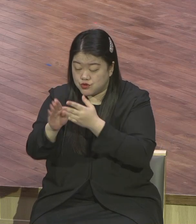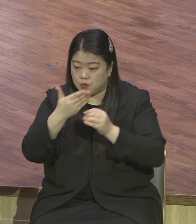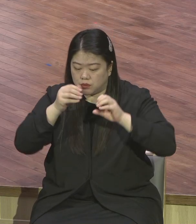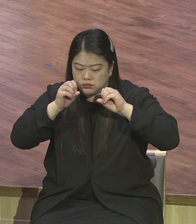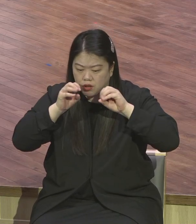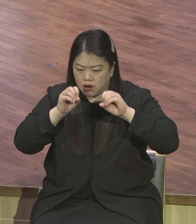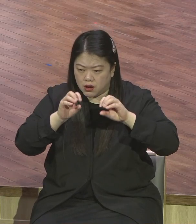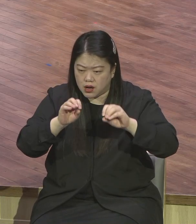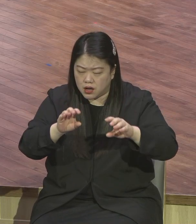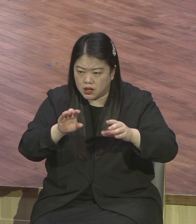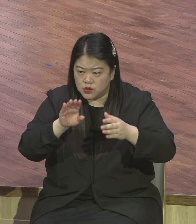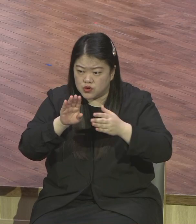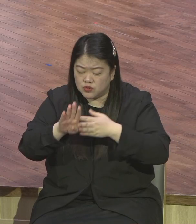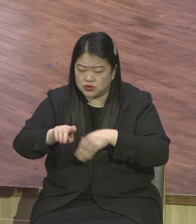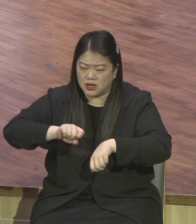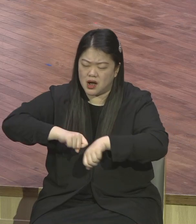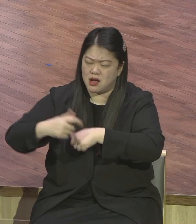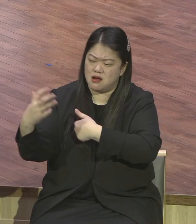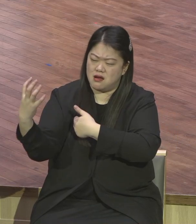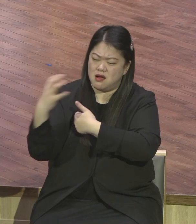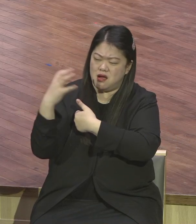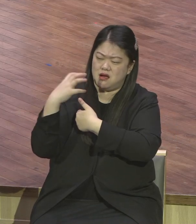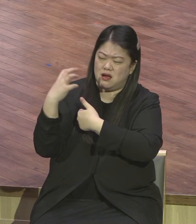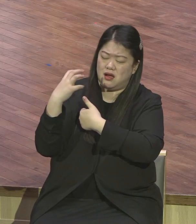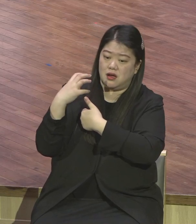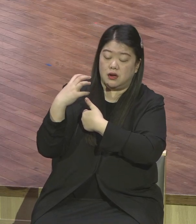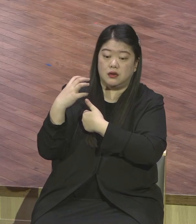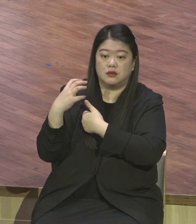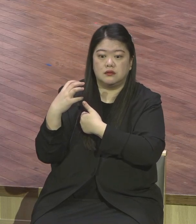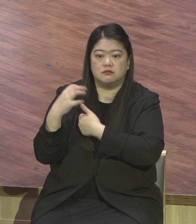이 체험을 막아 다메섹 길거리에서 하고 나니까